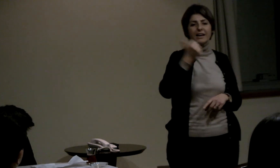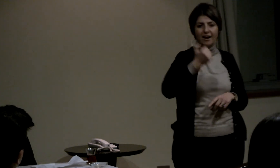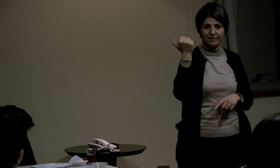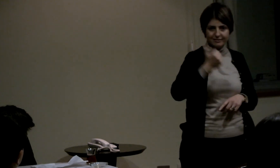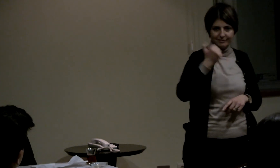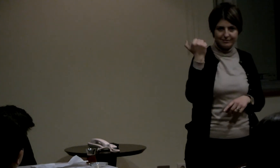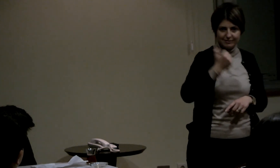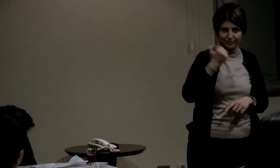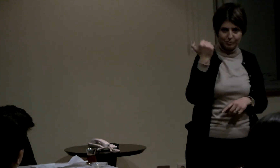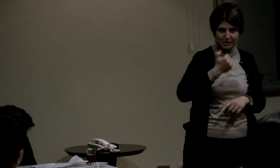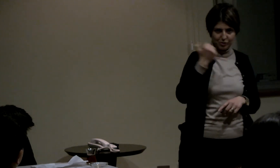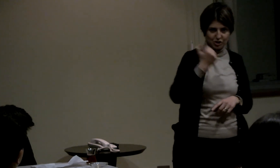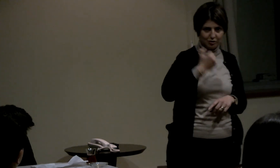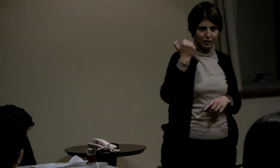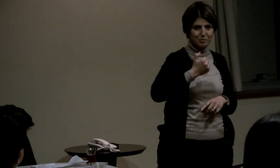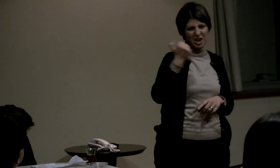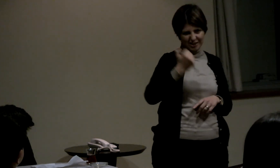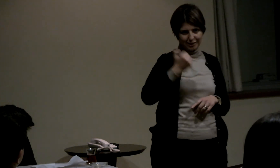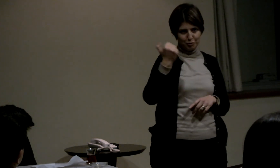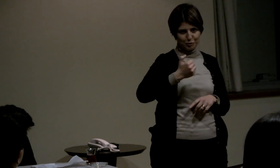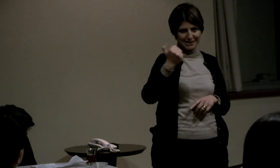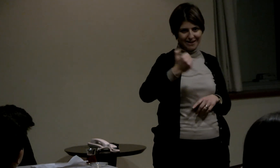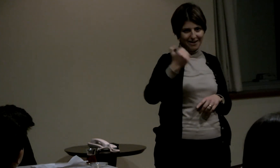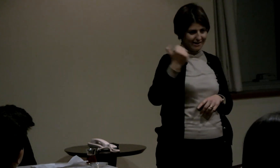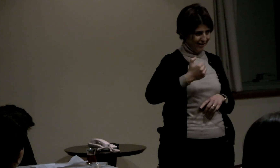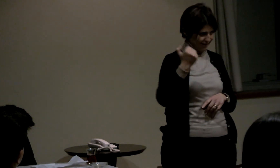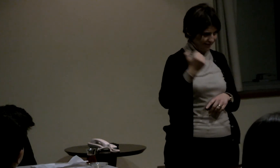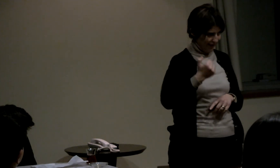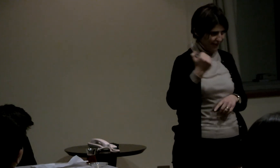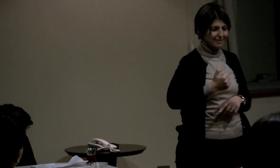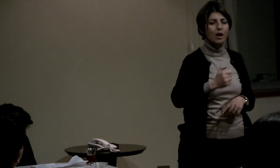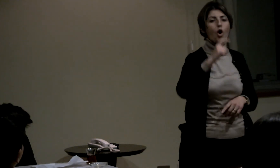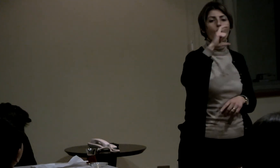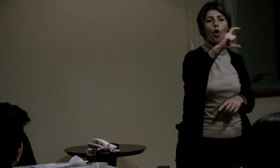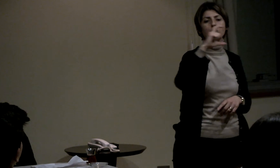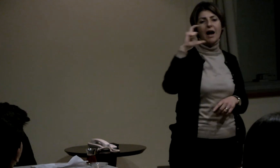Ayran bizim için önemli. Çantalıyoruz ya, ayran, evet. Kola,